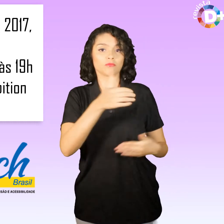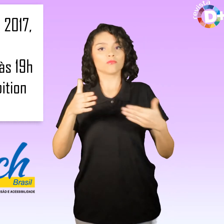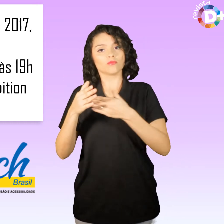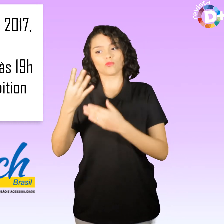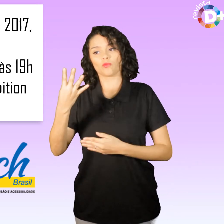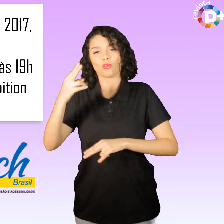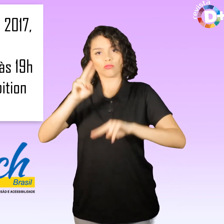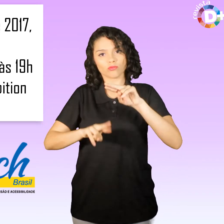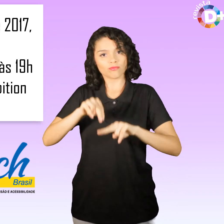a